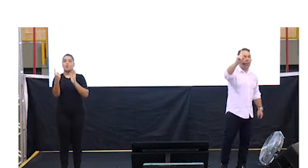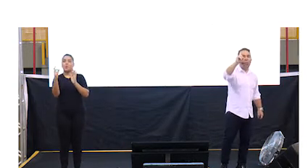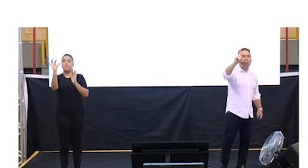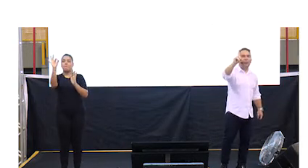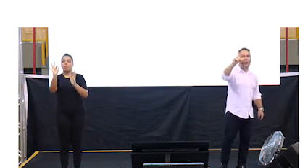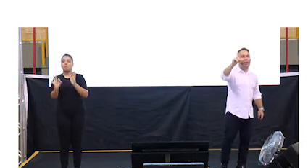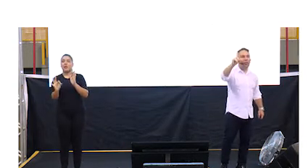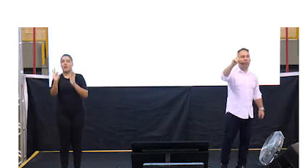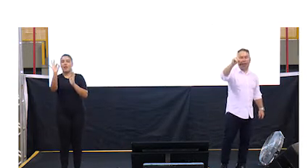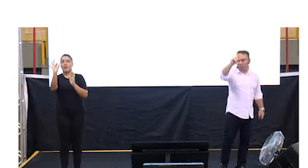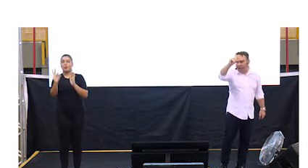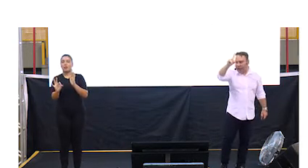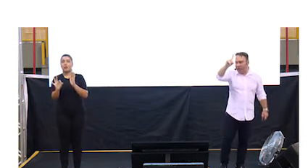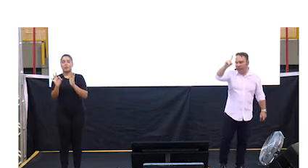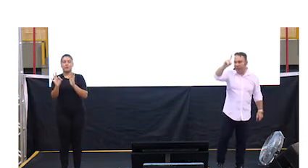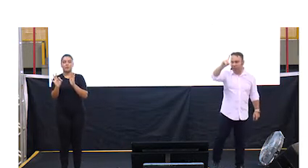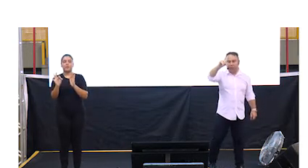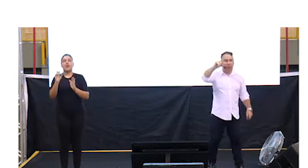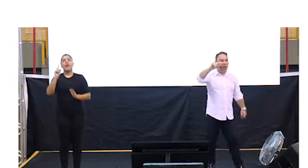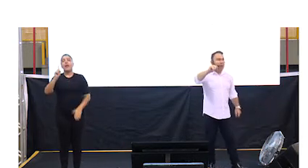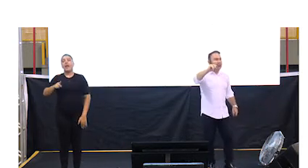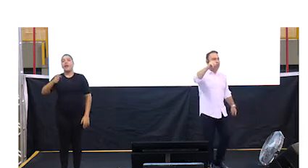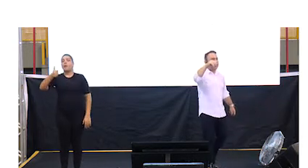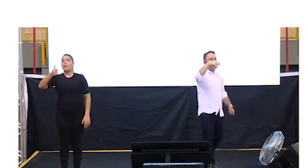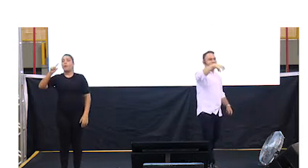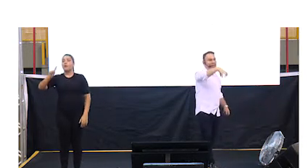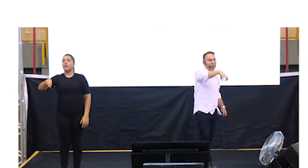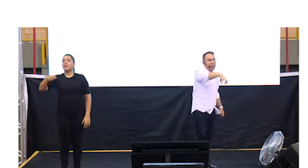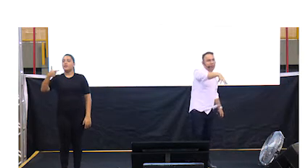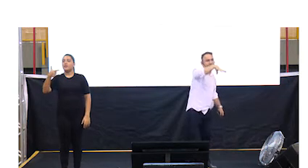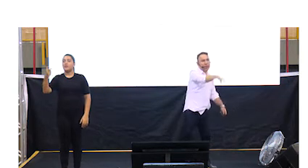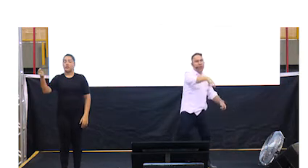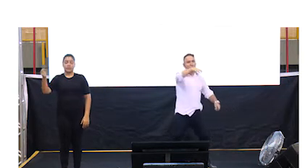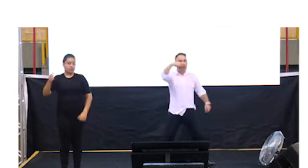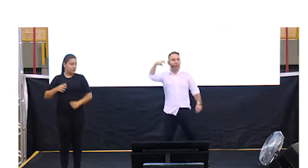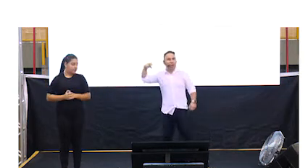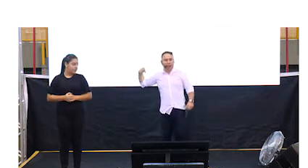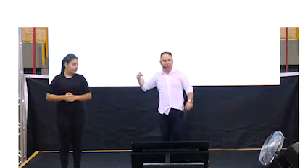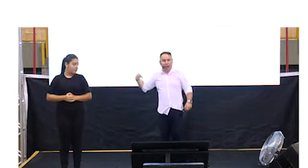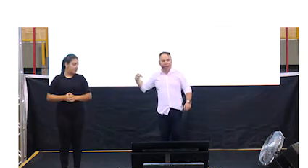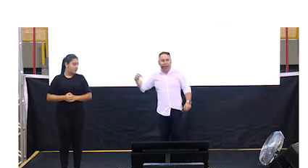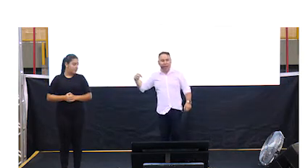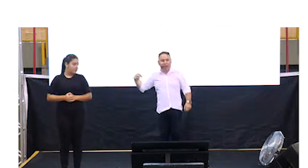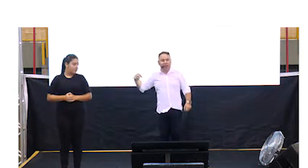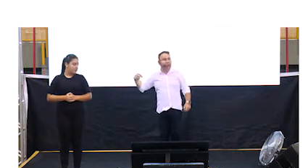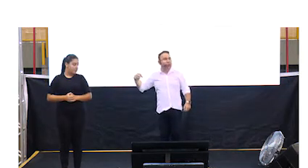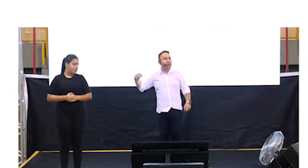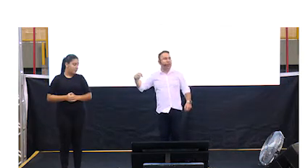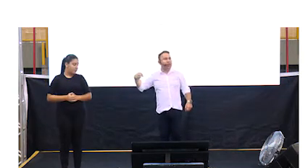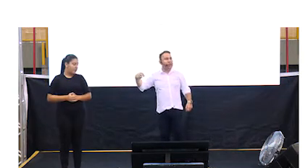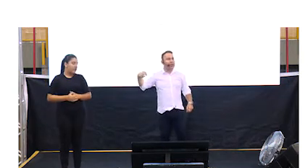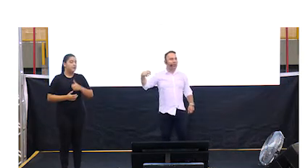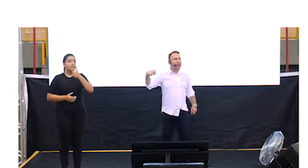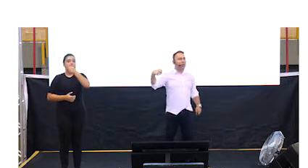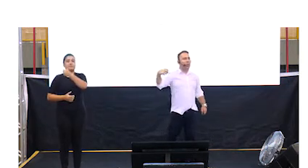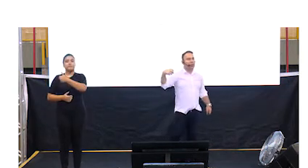1%. 1% é R$ 1,20. Então é 120 e tirando R$ 1,20,